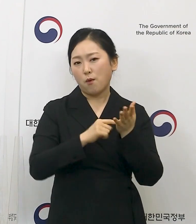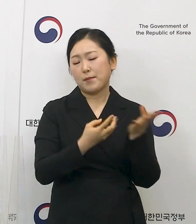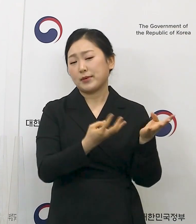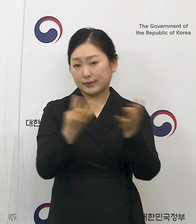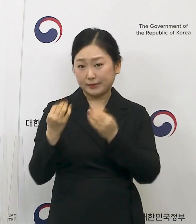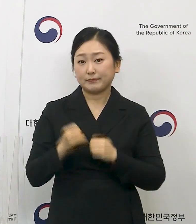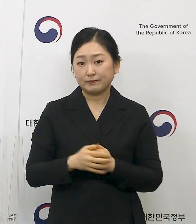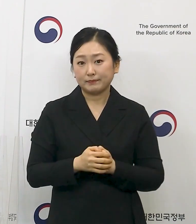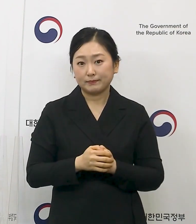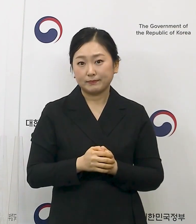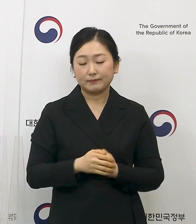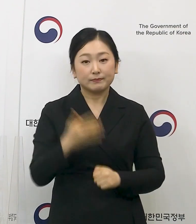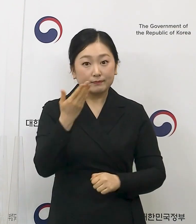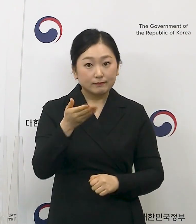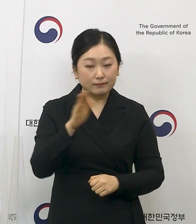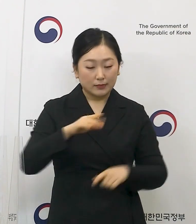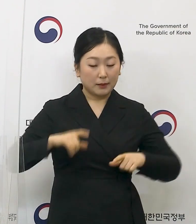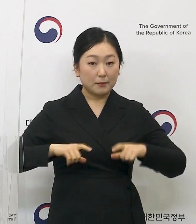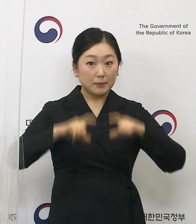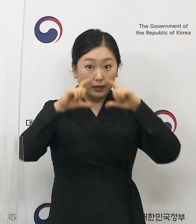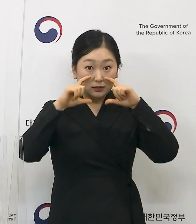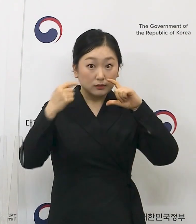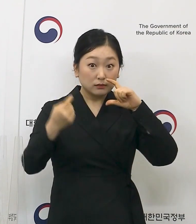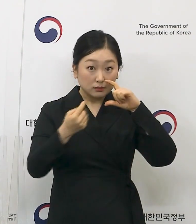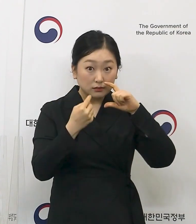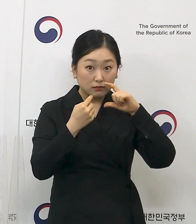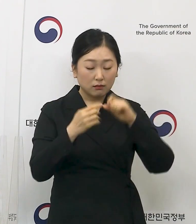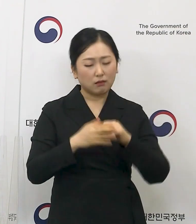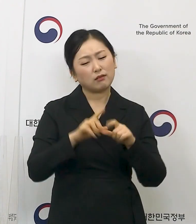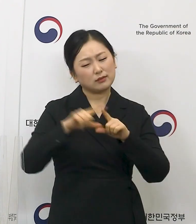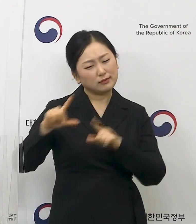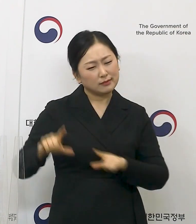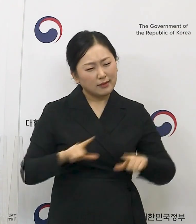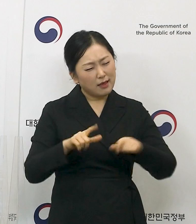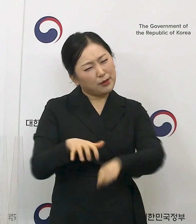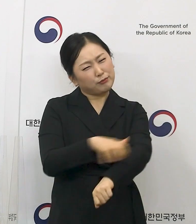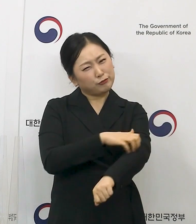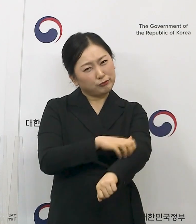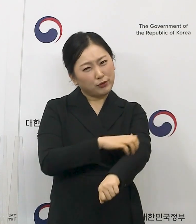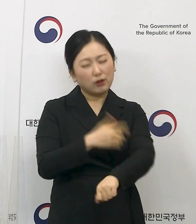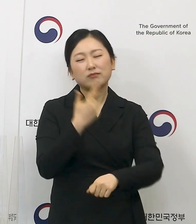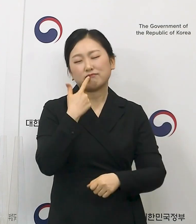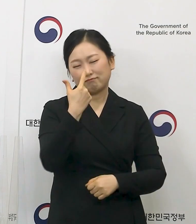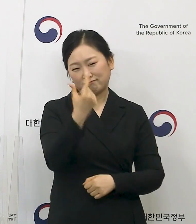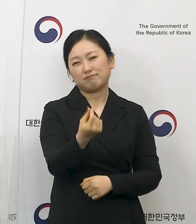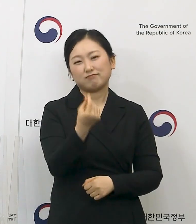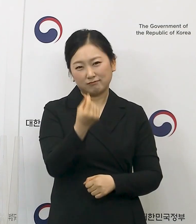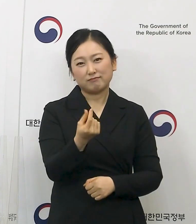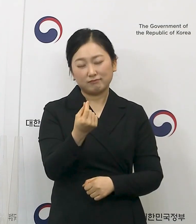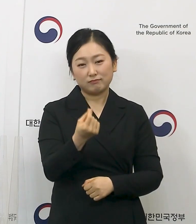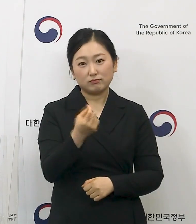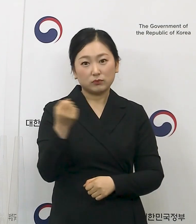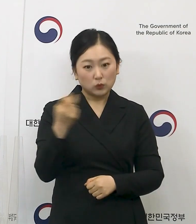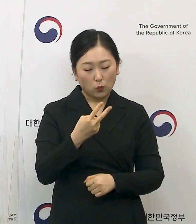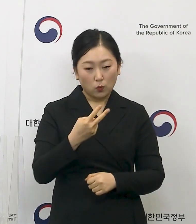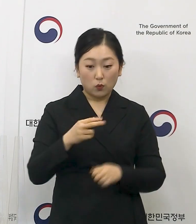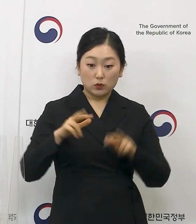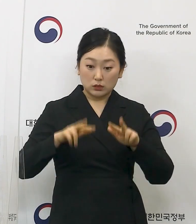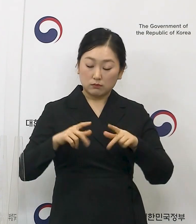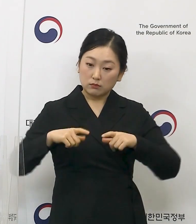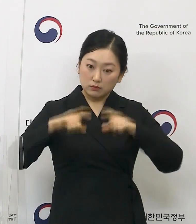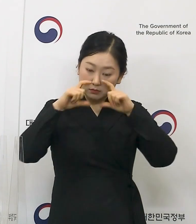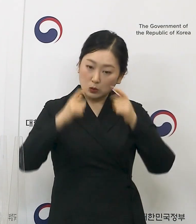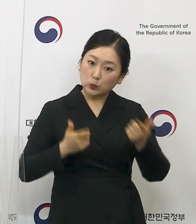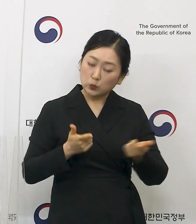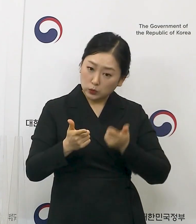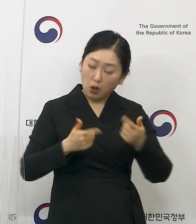그러나 마스크 착용에는 여러 가지 일상생활에 불편함이 따르는 것도 사실이고 또 조정을 검토할 시기인